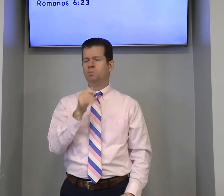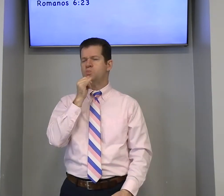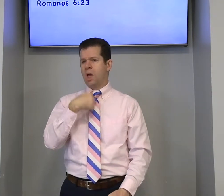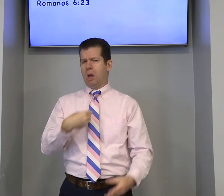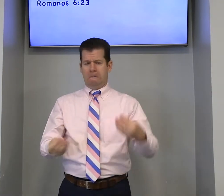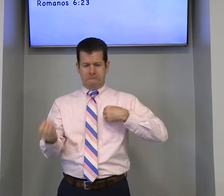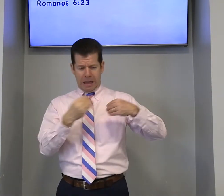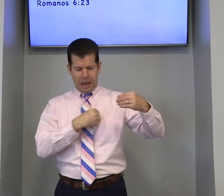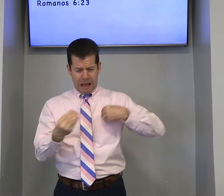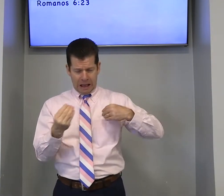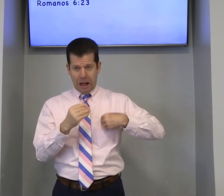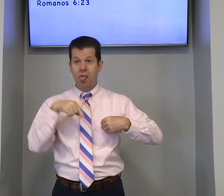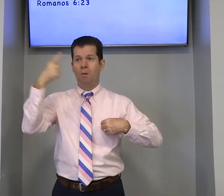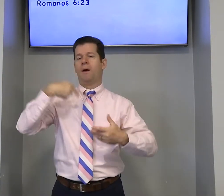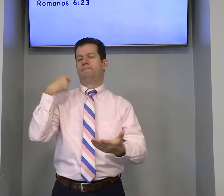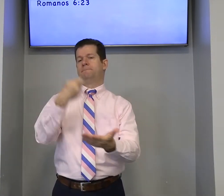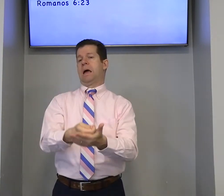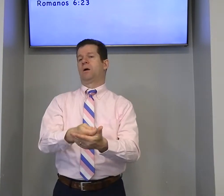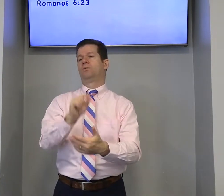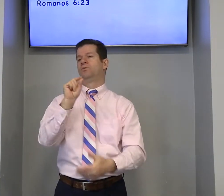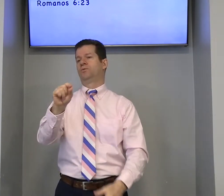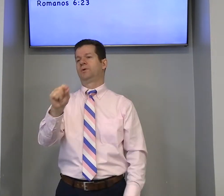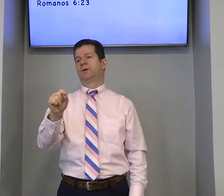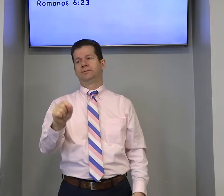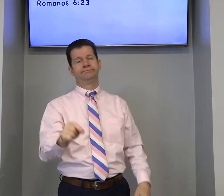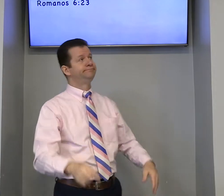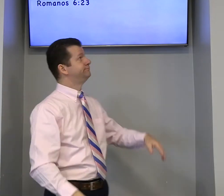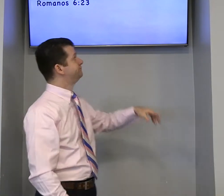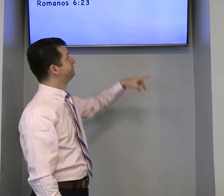salário do pecado é a morte.